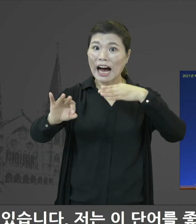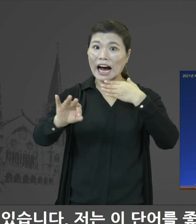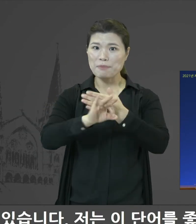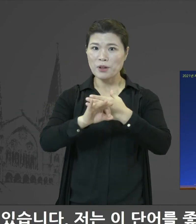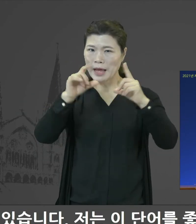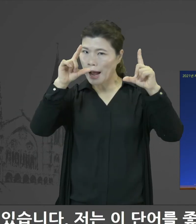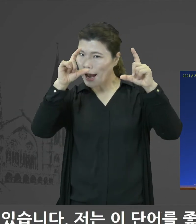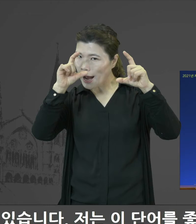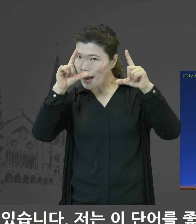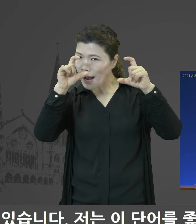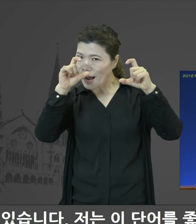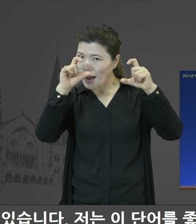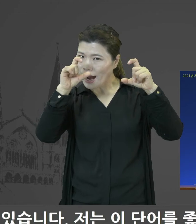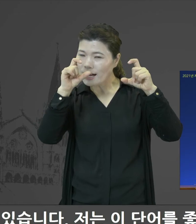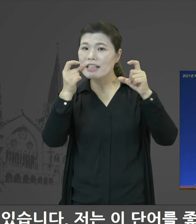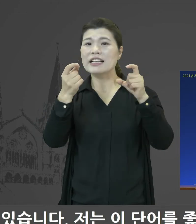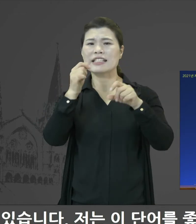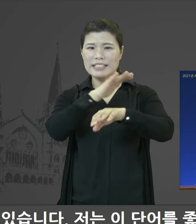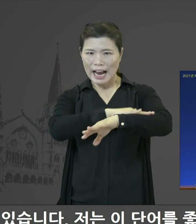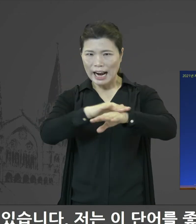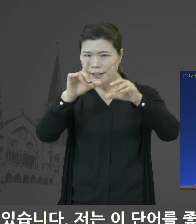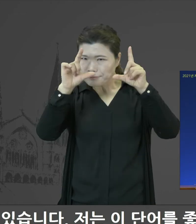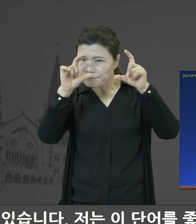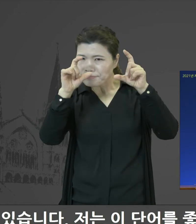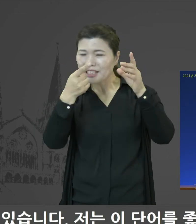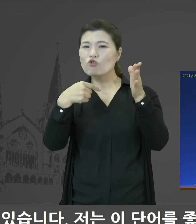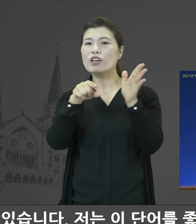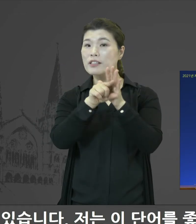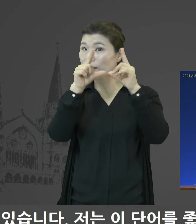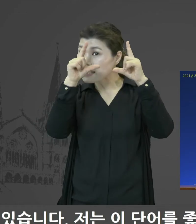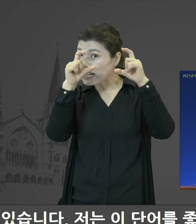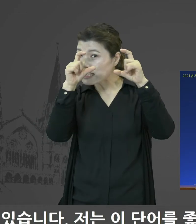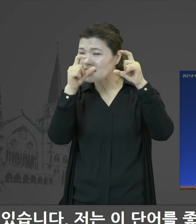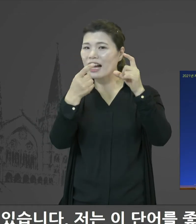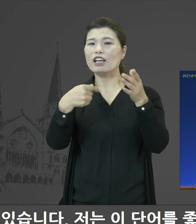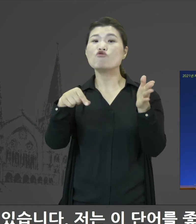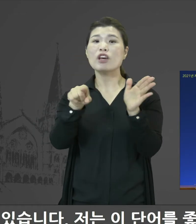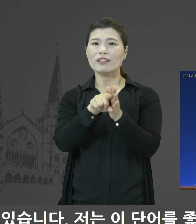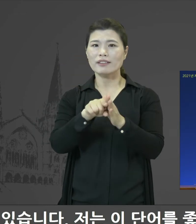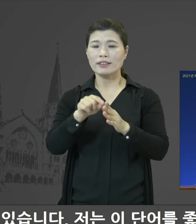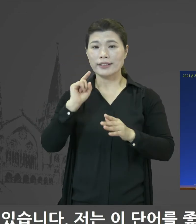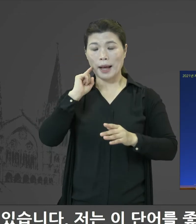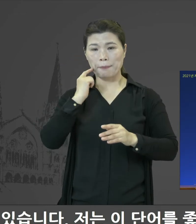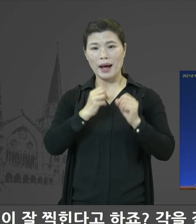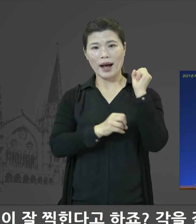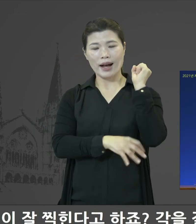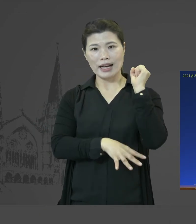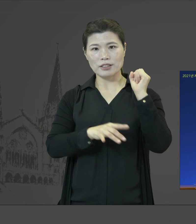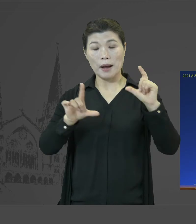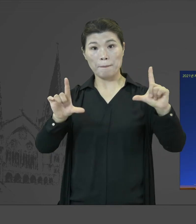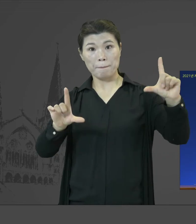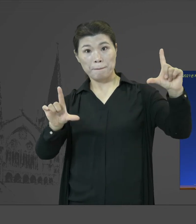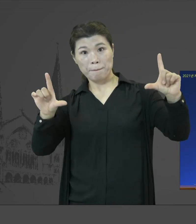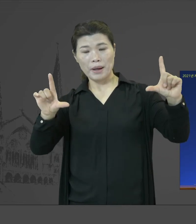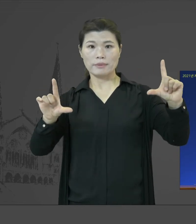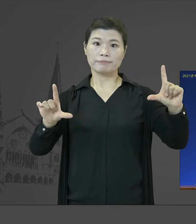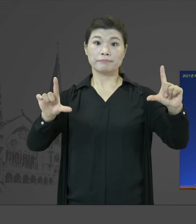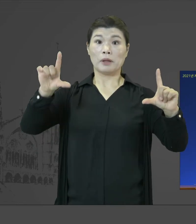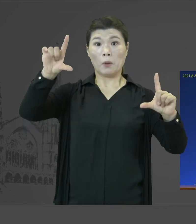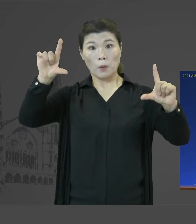찍으려면 이 각을 잘 봐야 된다, 그렇게 요즘 많이 얘기를 합니다. 맞습니다. 여러분, 각을 잘 잡으면요 안 보이는 게